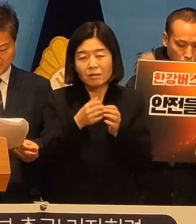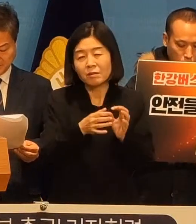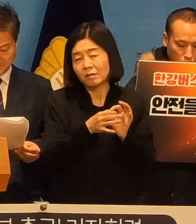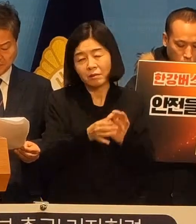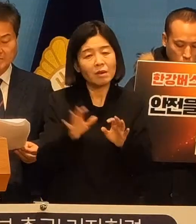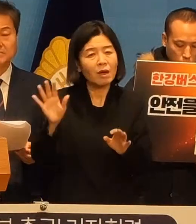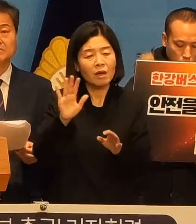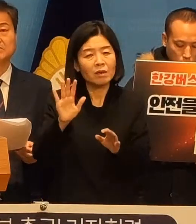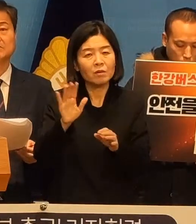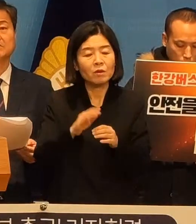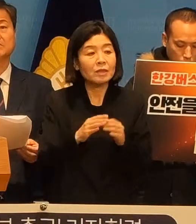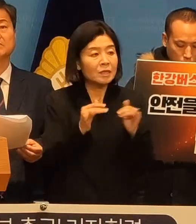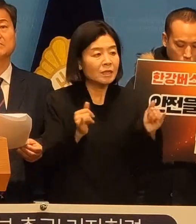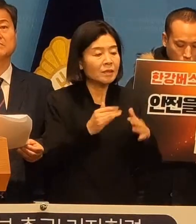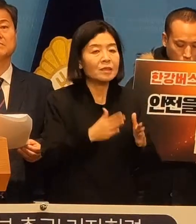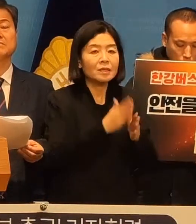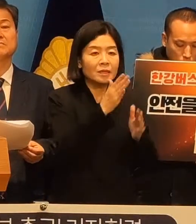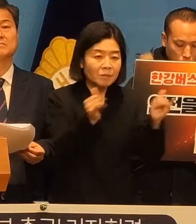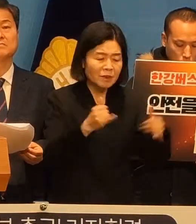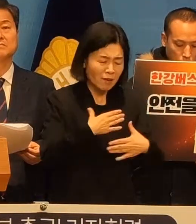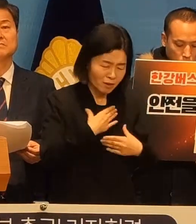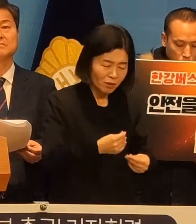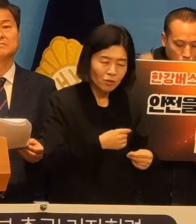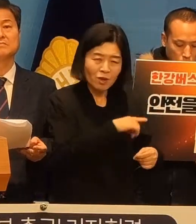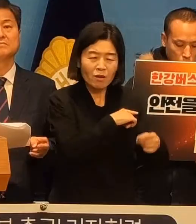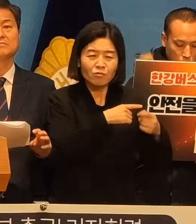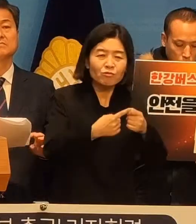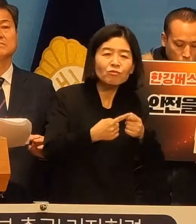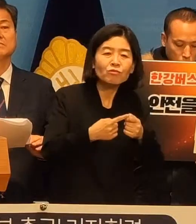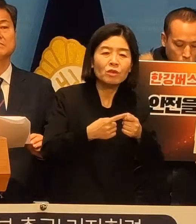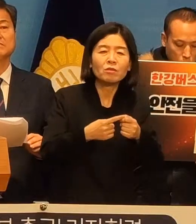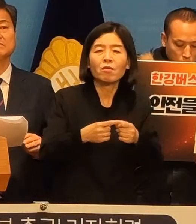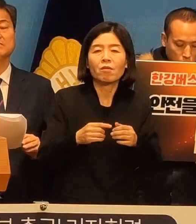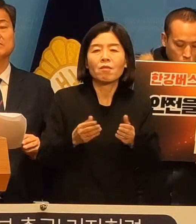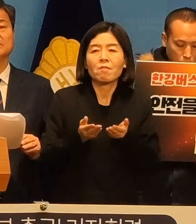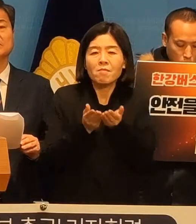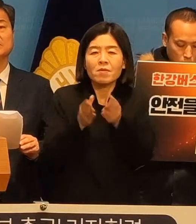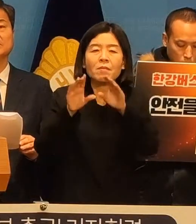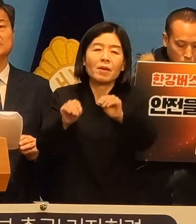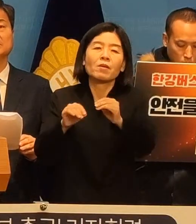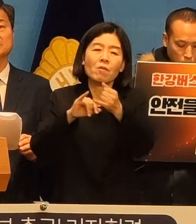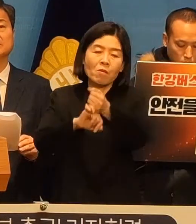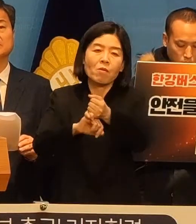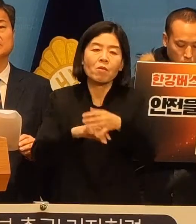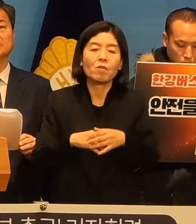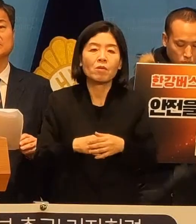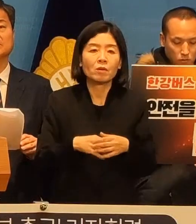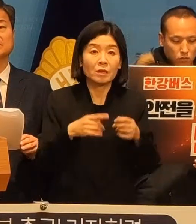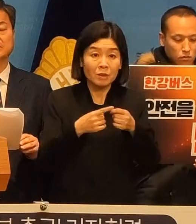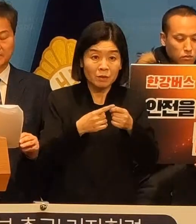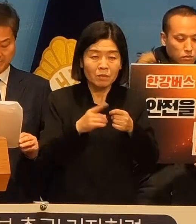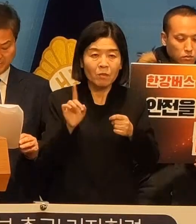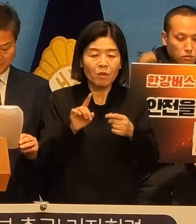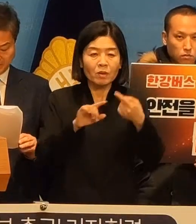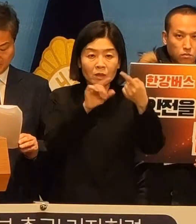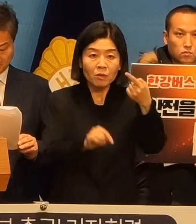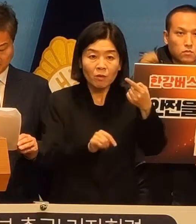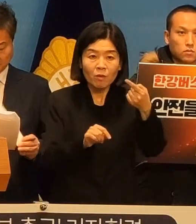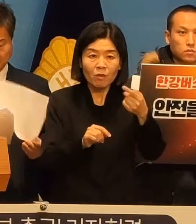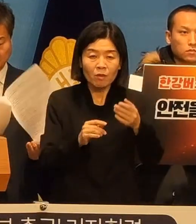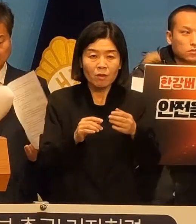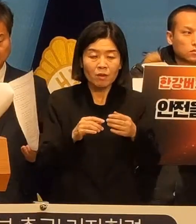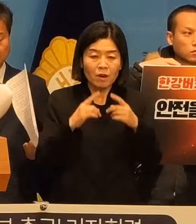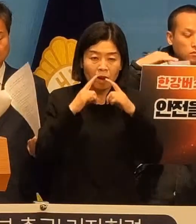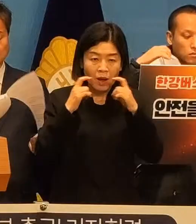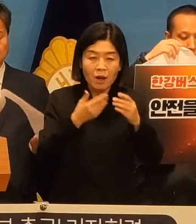시민 안전을 최우선으로 한강버스 사업을 신속히 정리해야 합니다. 하나, 1월로 예고된 한강버스 전면 운항